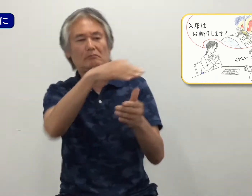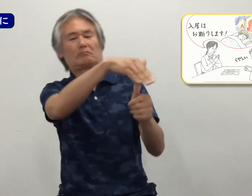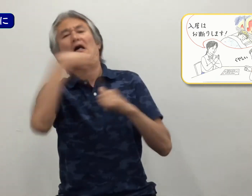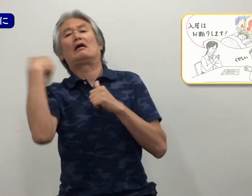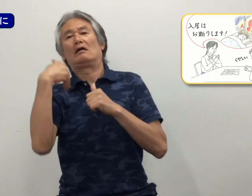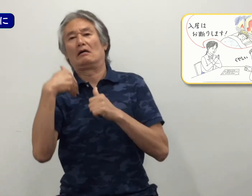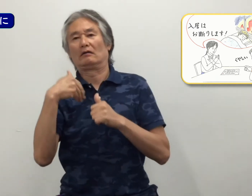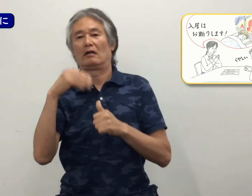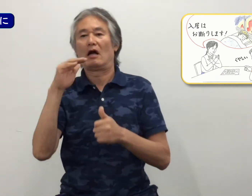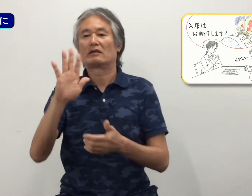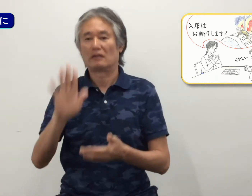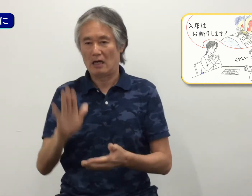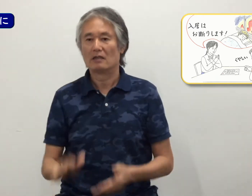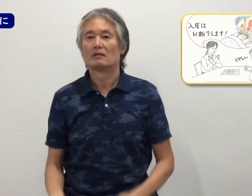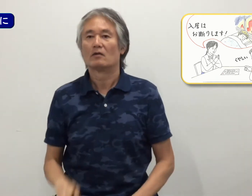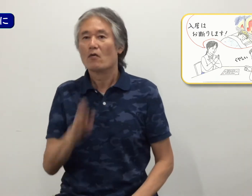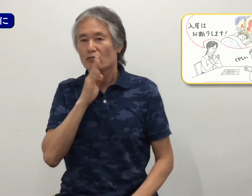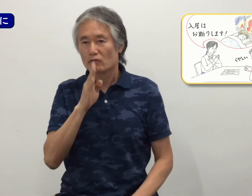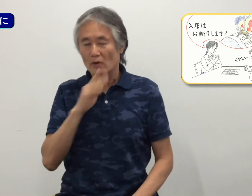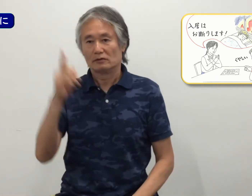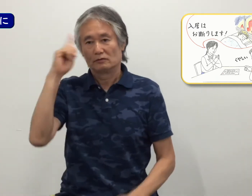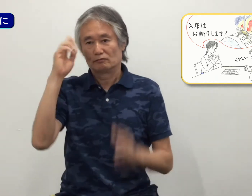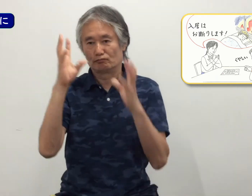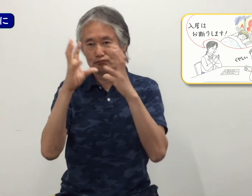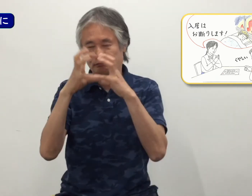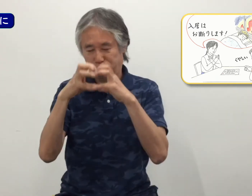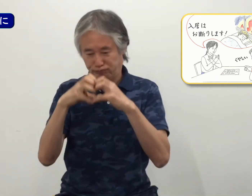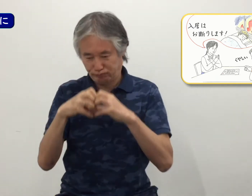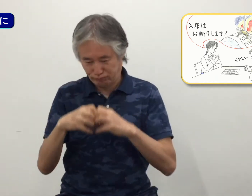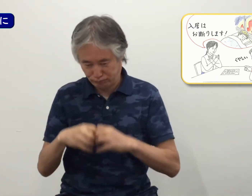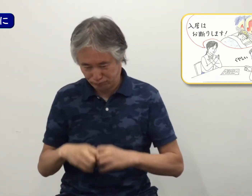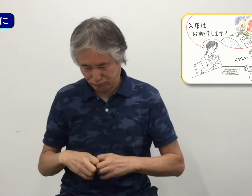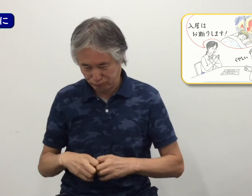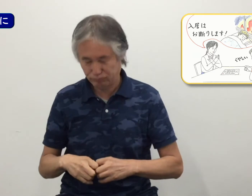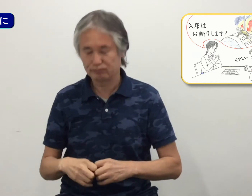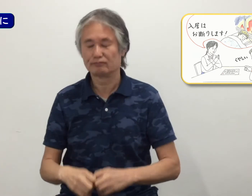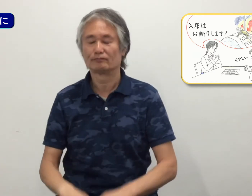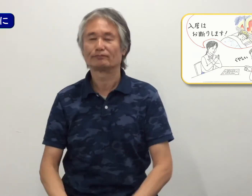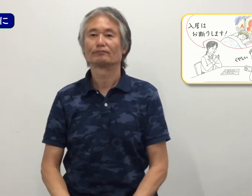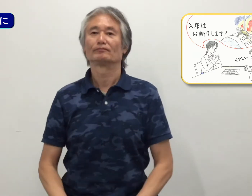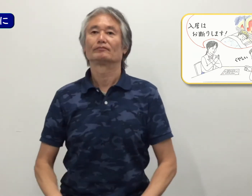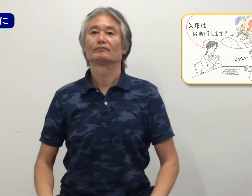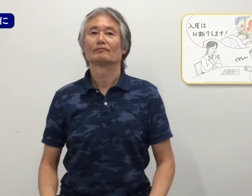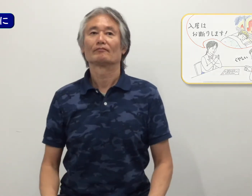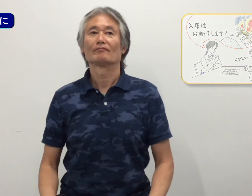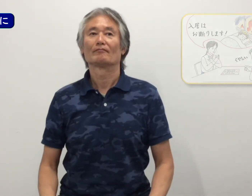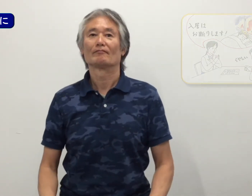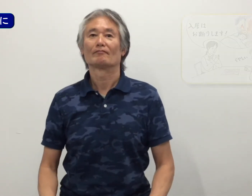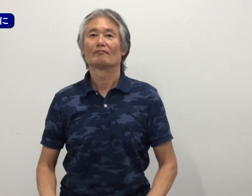受け付けてくれませんでしたすっかり肩を落としてしまいました